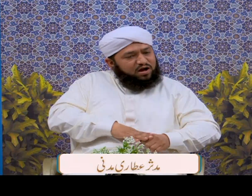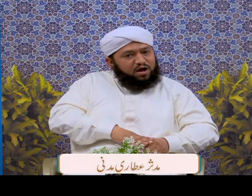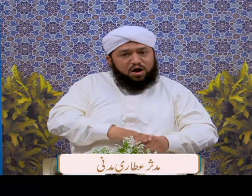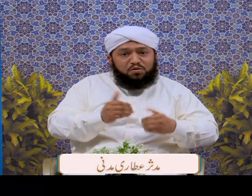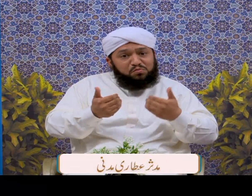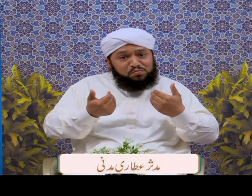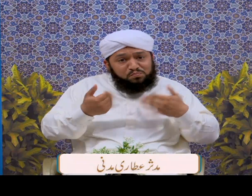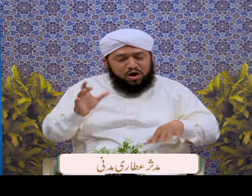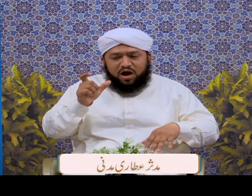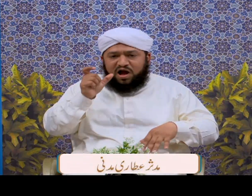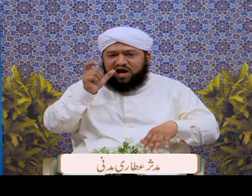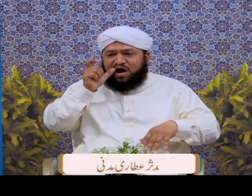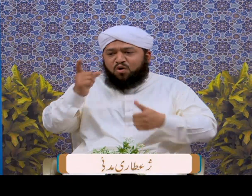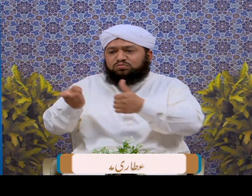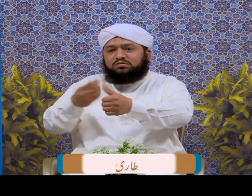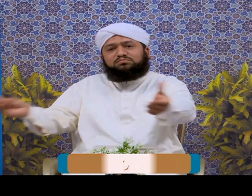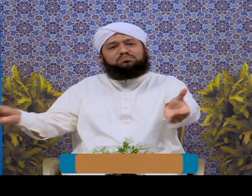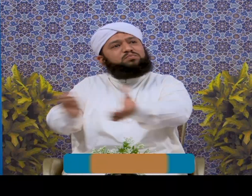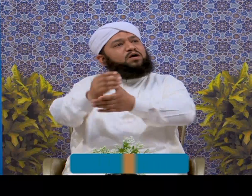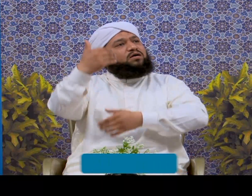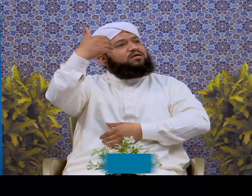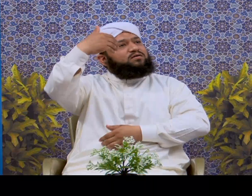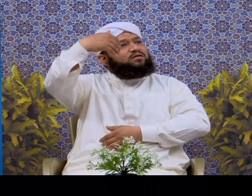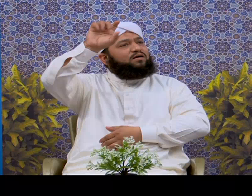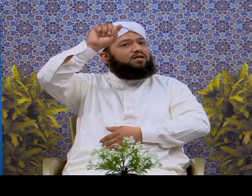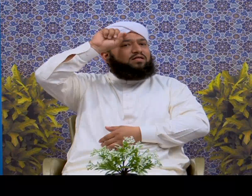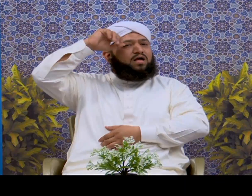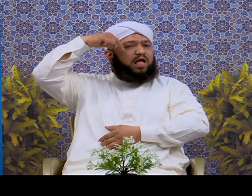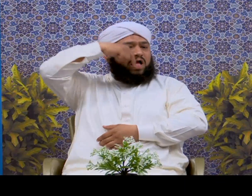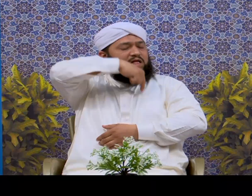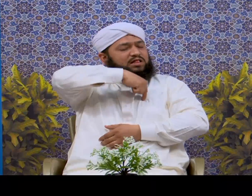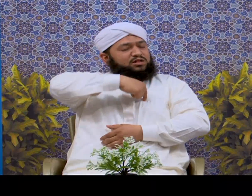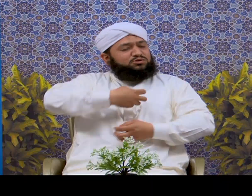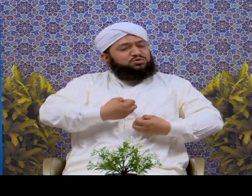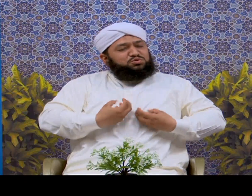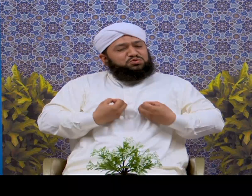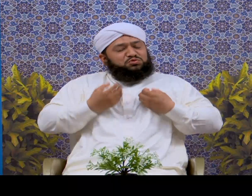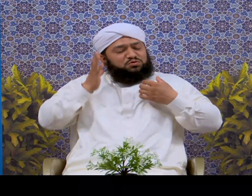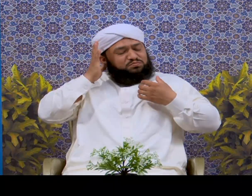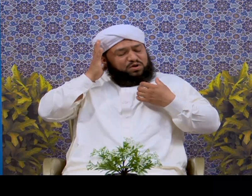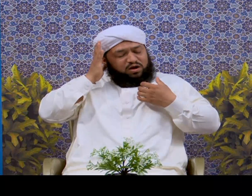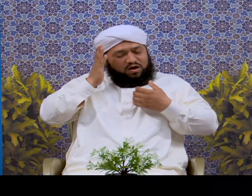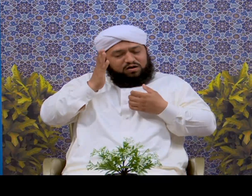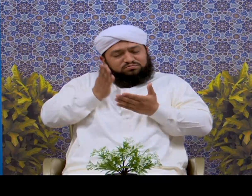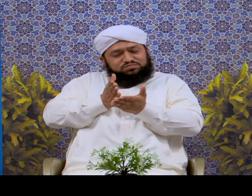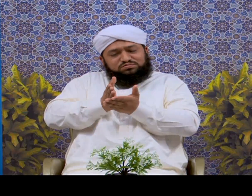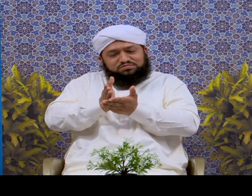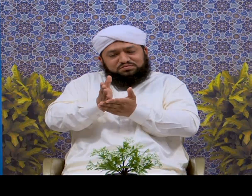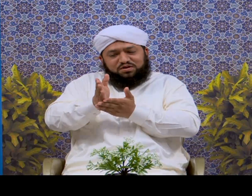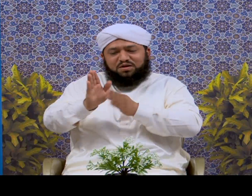ہیں شیطان کے راستے بند ہو جاتے ہیں، دل میں نورانیت آنے لگتی ہے اور عبادات کے راستے کھل جاتے ہیں۔ چونکہ